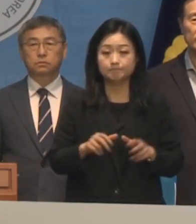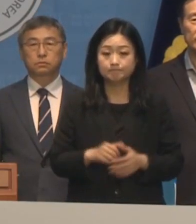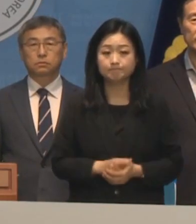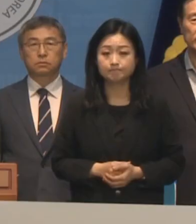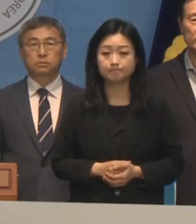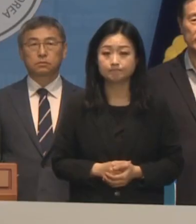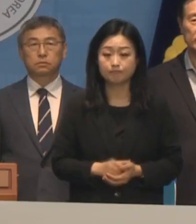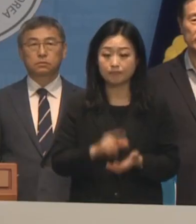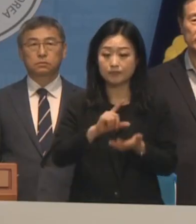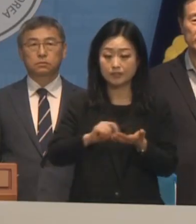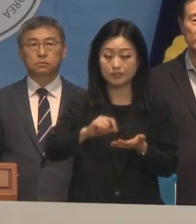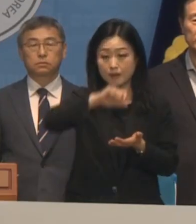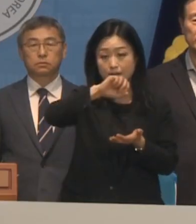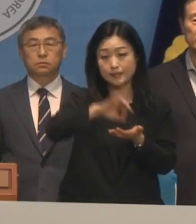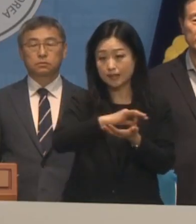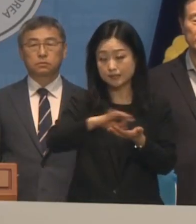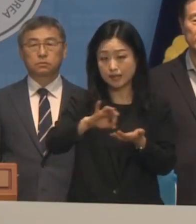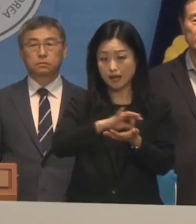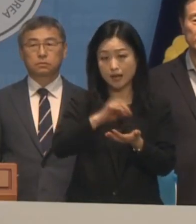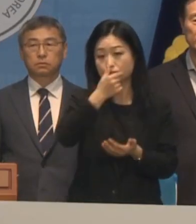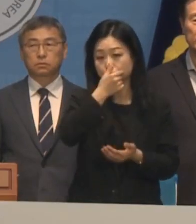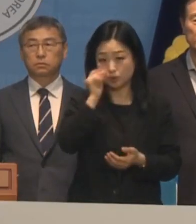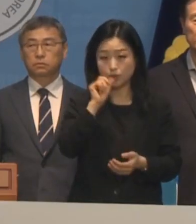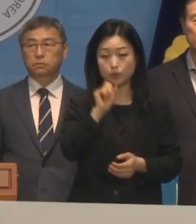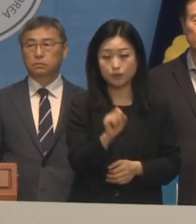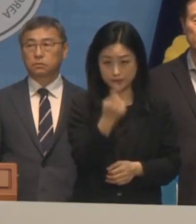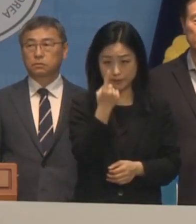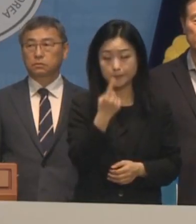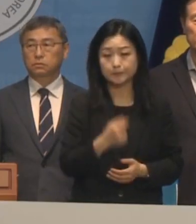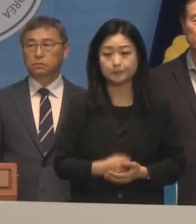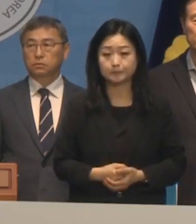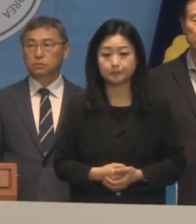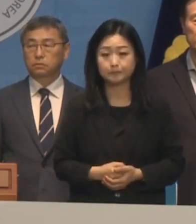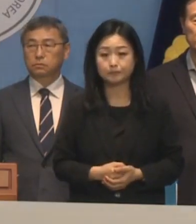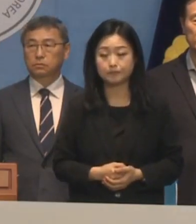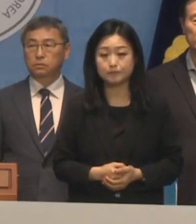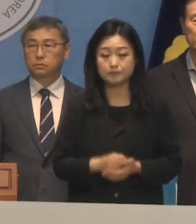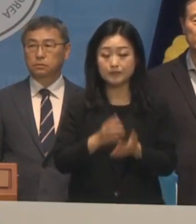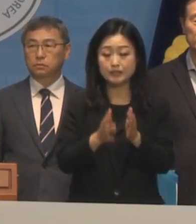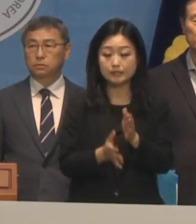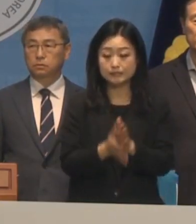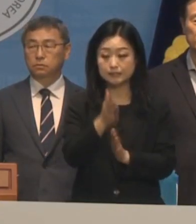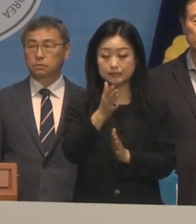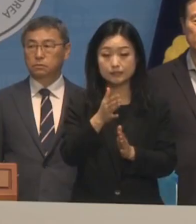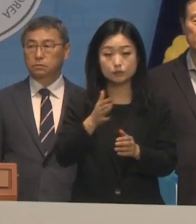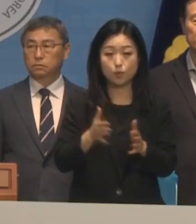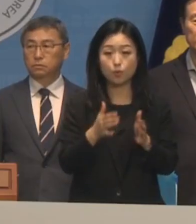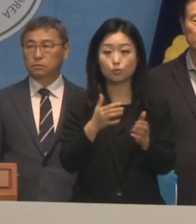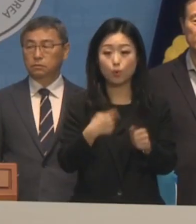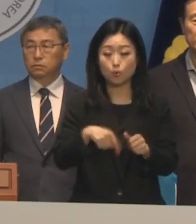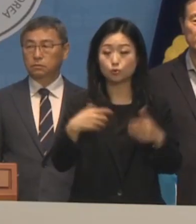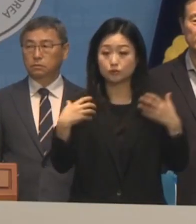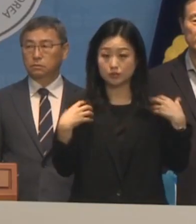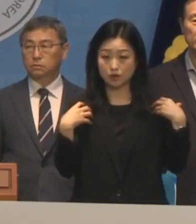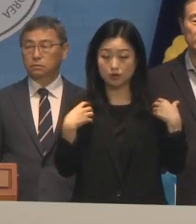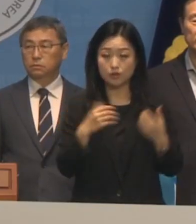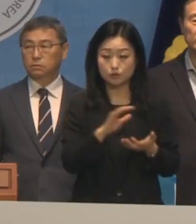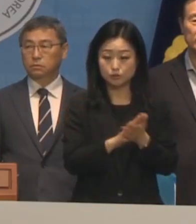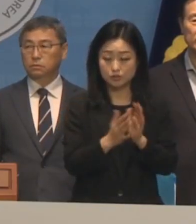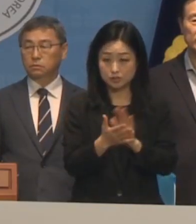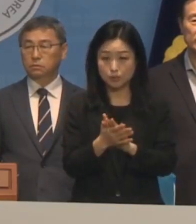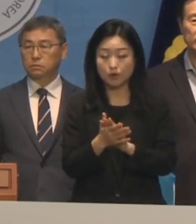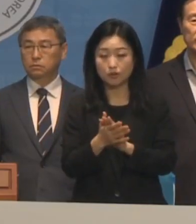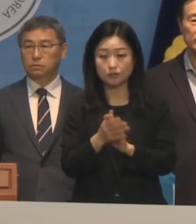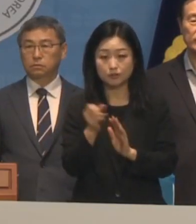편의시설 설치, 기초학력 부진학생 지도, 특성화고 취업 지원, 보육교실